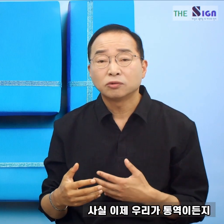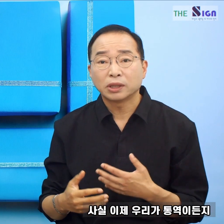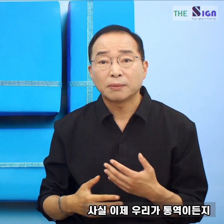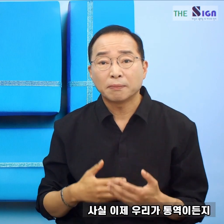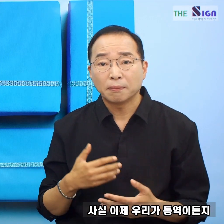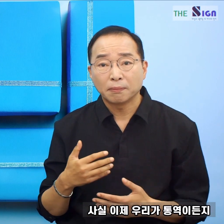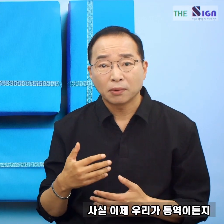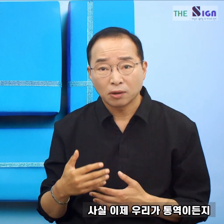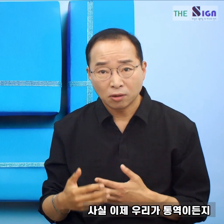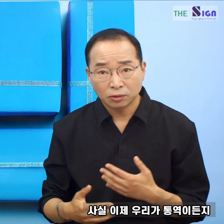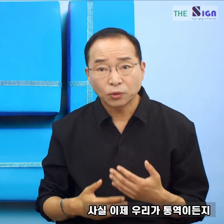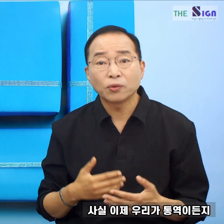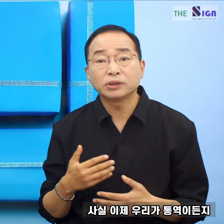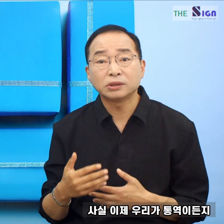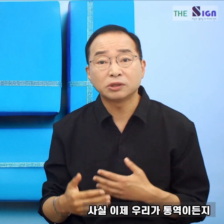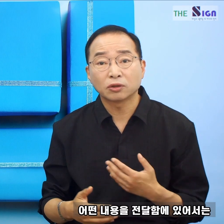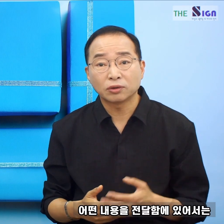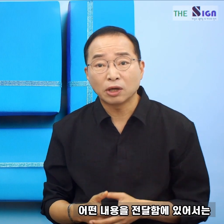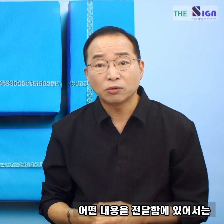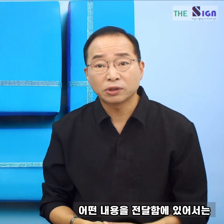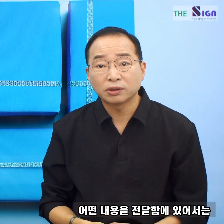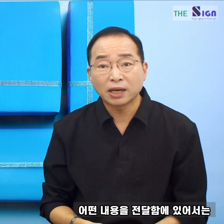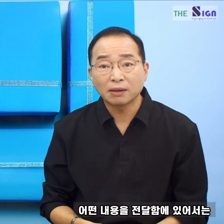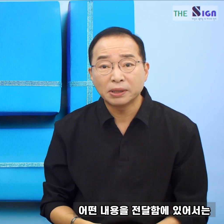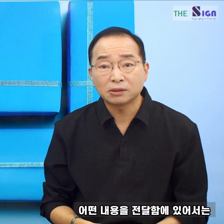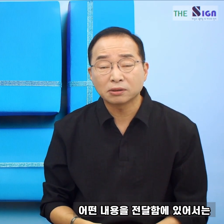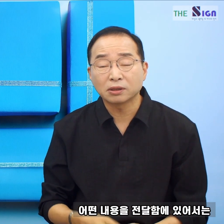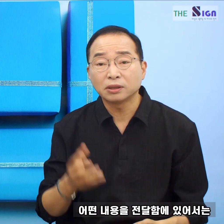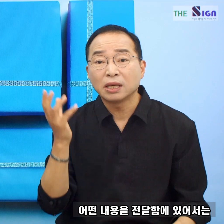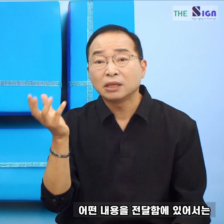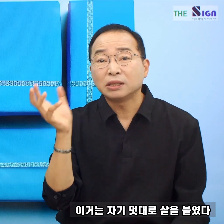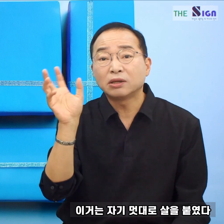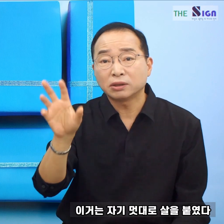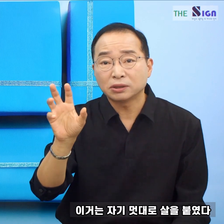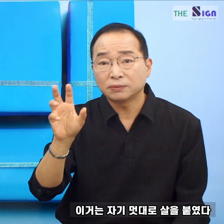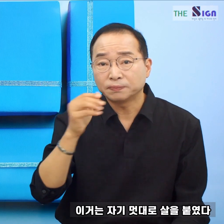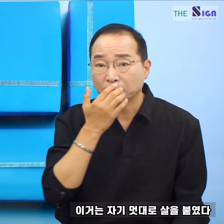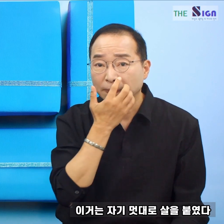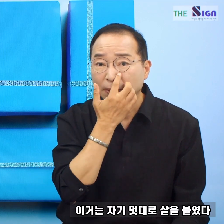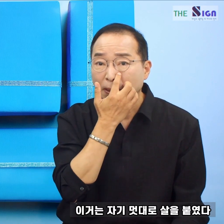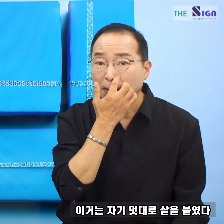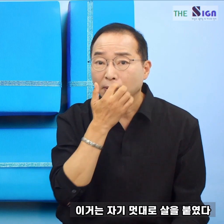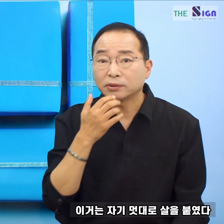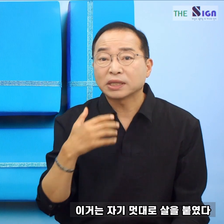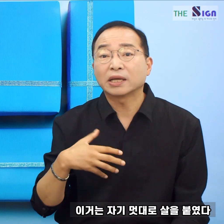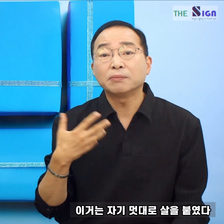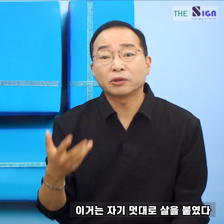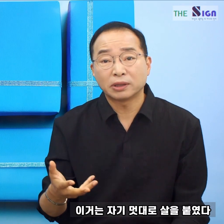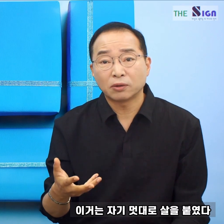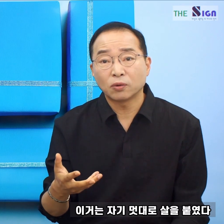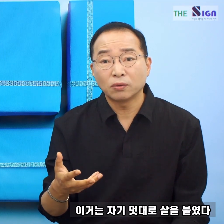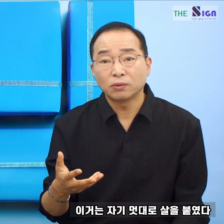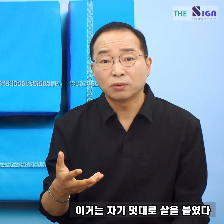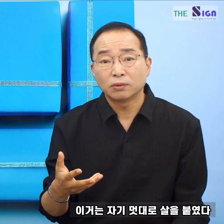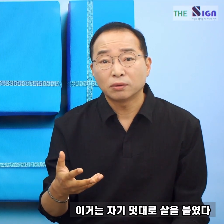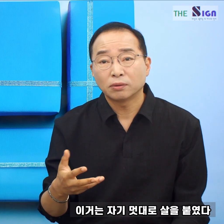우리가 통역이든지 어떤 내용을 전달함에 있어서는 이거는 자기 멋대로